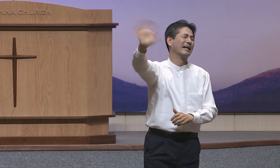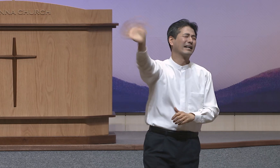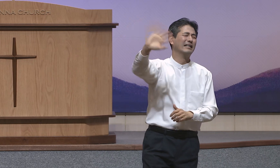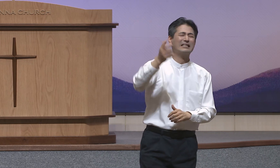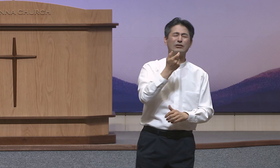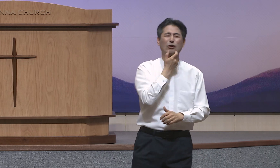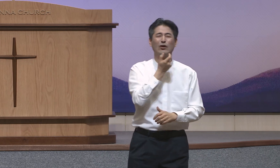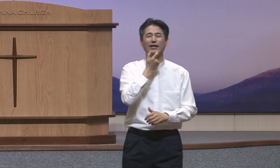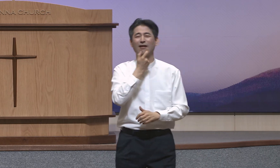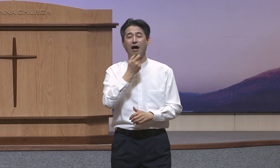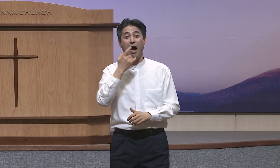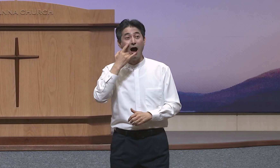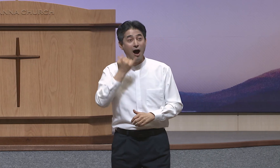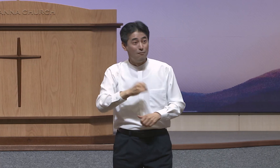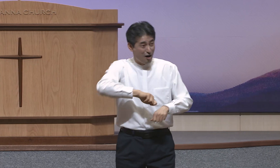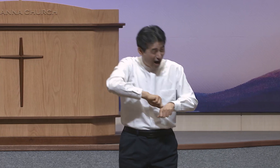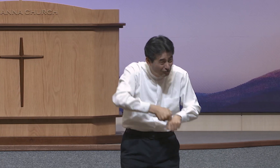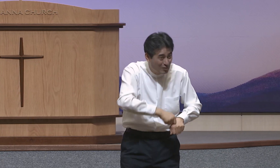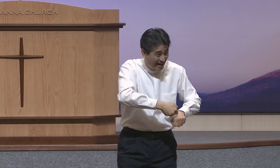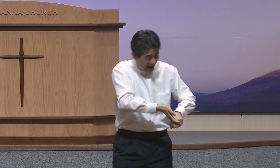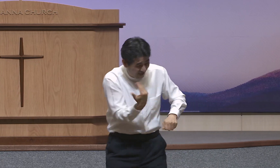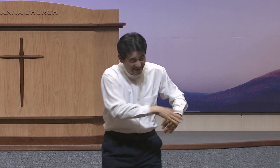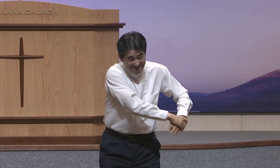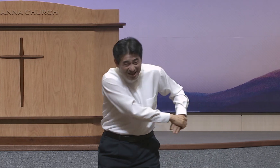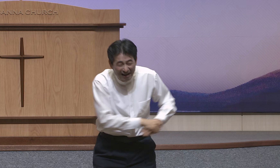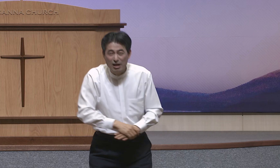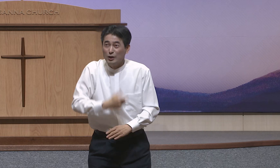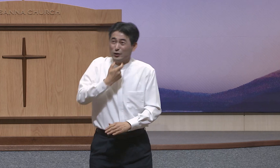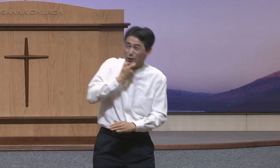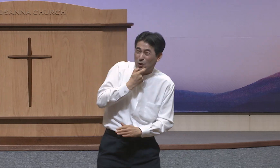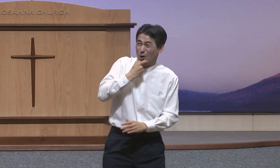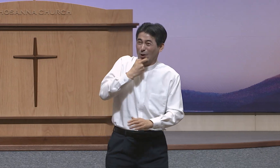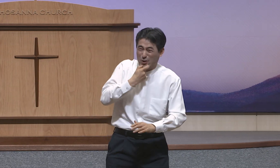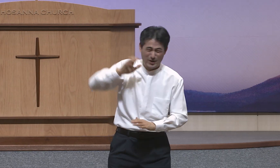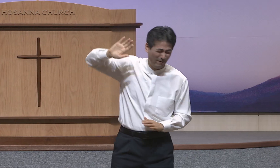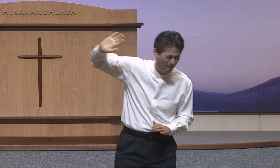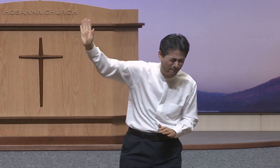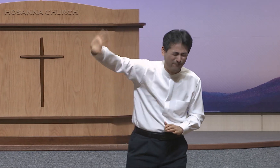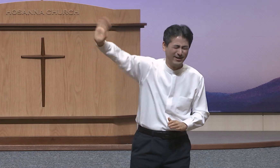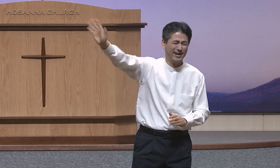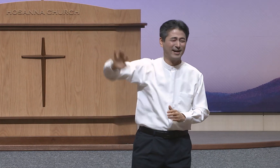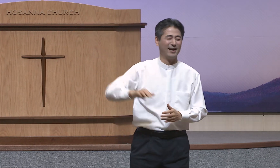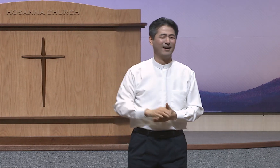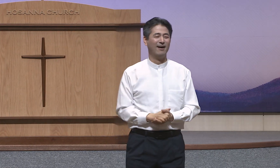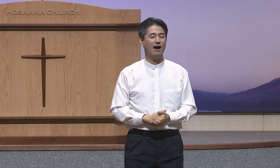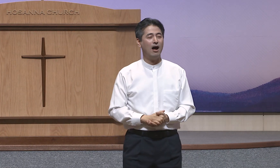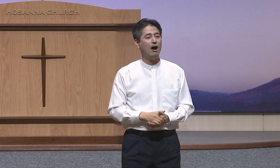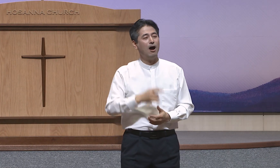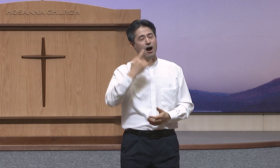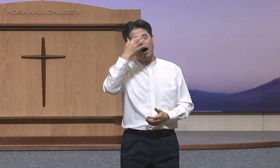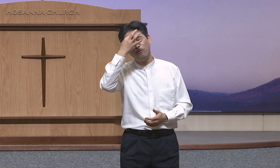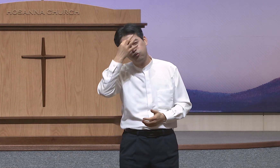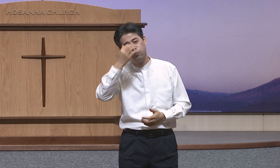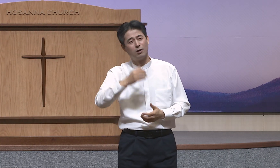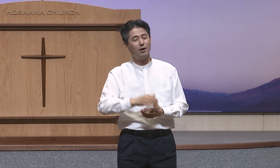또 맞아야 되는데 그게 너무나도 싫었고 엄마가 이제 억지로 저를 데리고 학교에 데리고 가려고